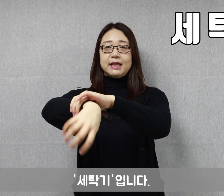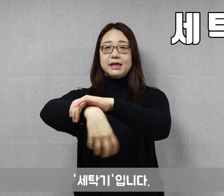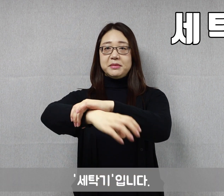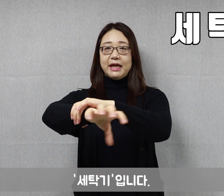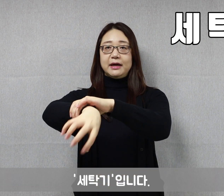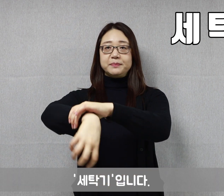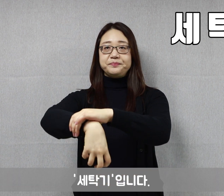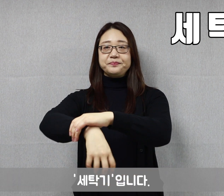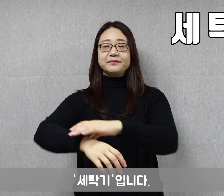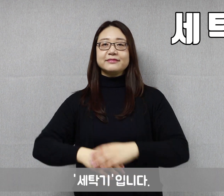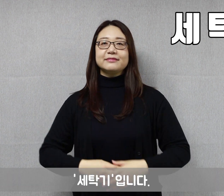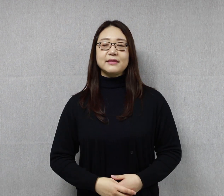세탁기입니다.